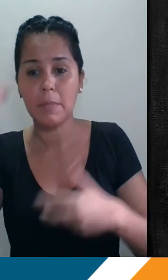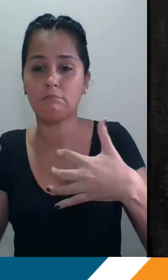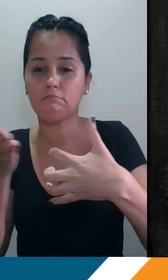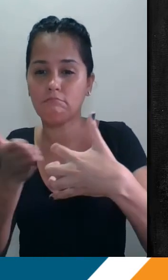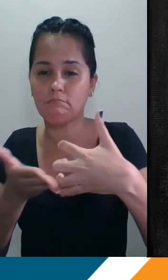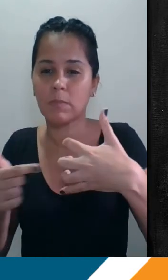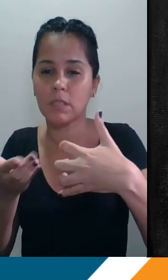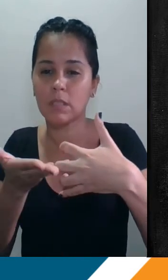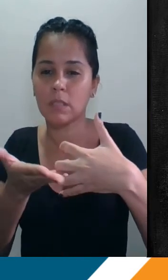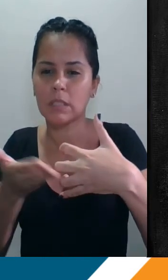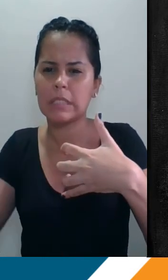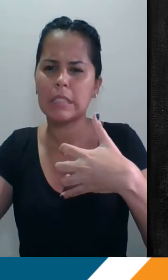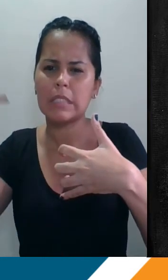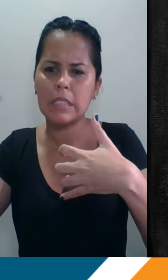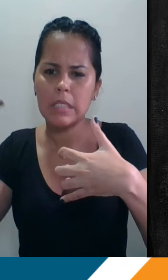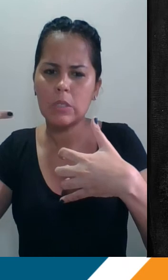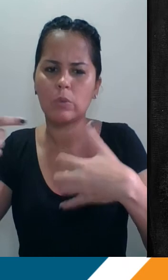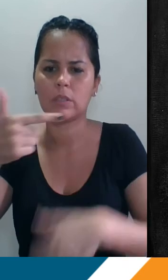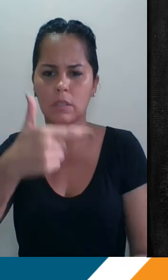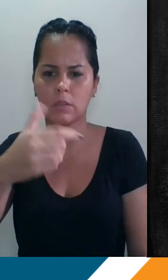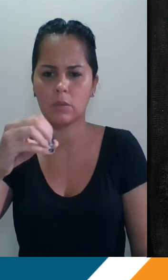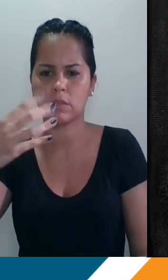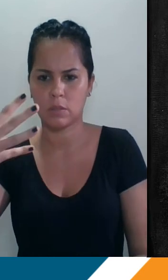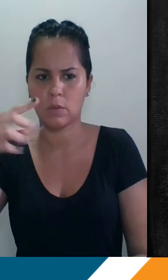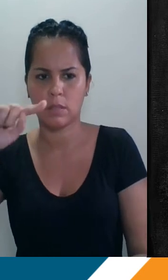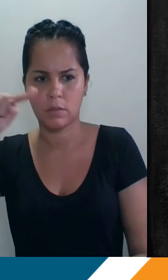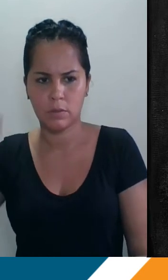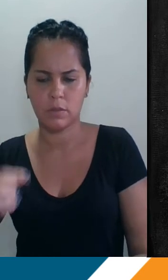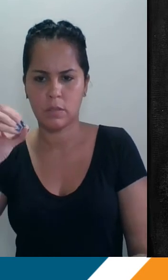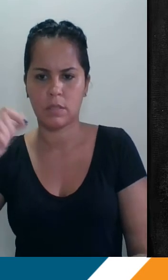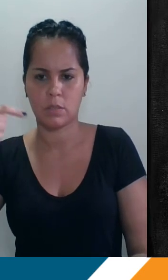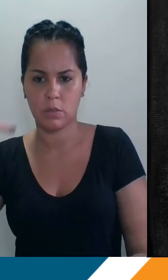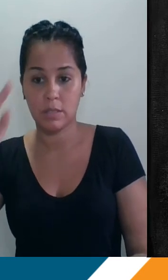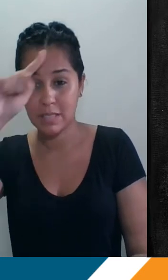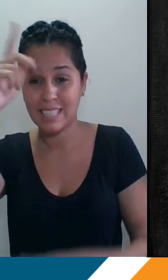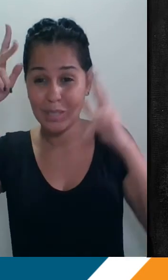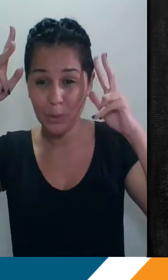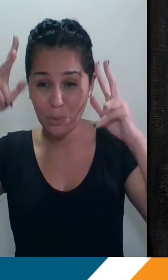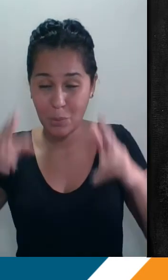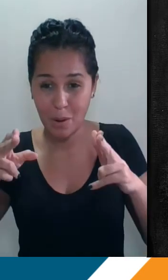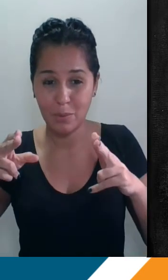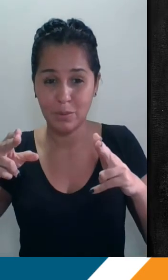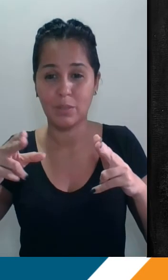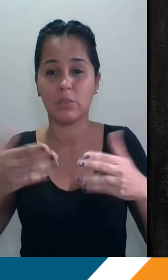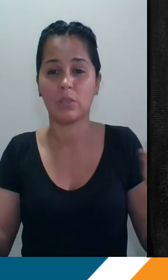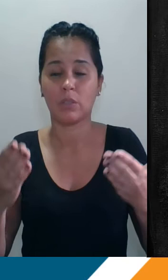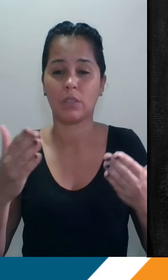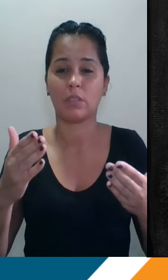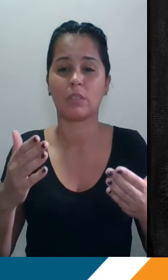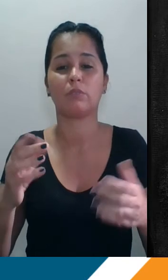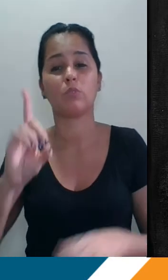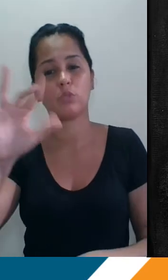parcela, de R$ 204,02, e repetir a mesma ideia. Eu vou pegar esse valor e trazer ele para o